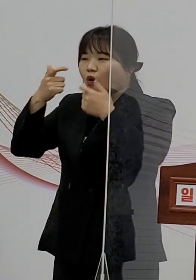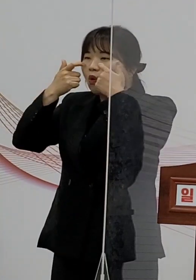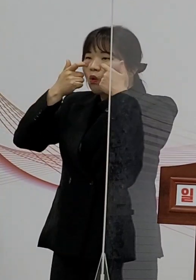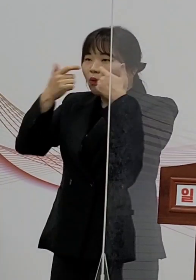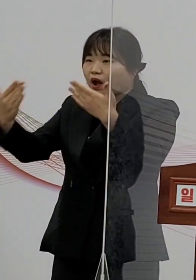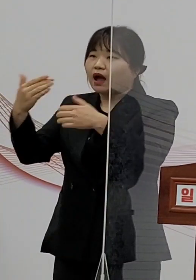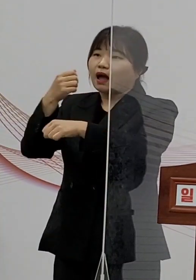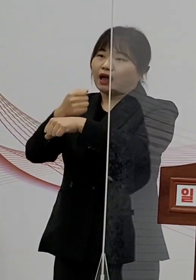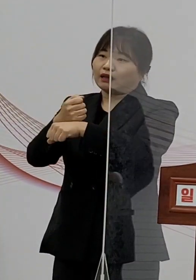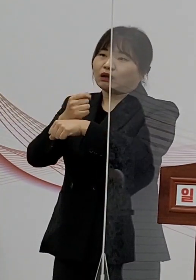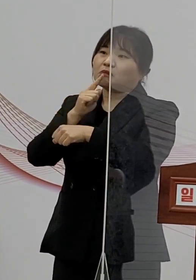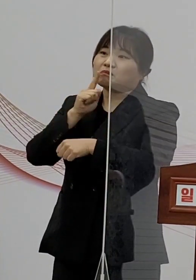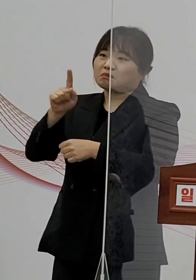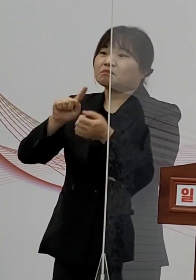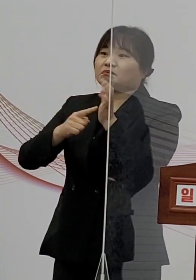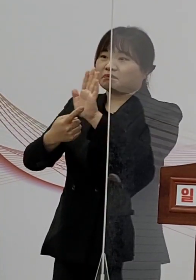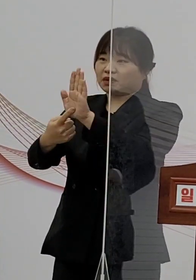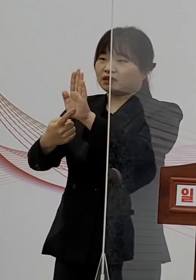하셨다고 말씀하셨습니다. 그래서 오늘